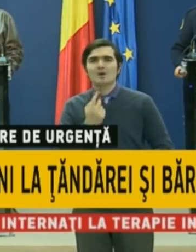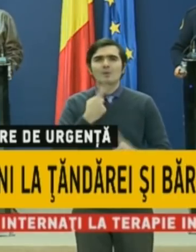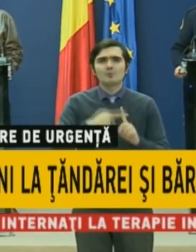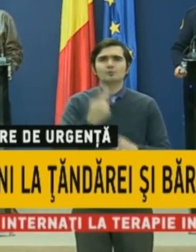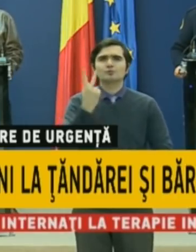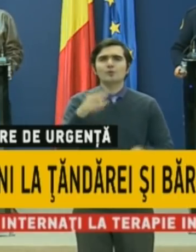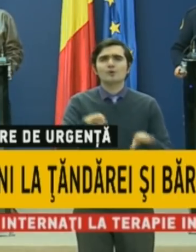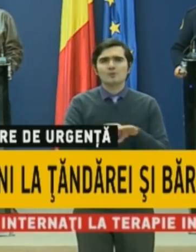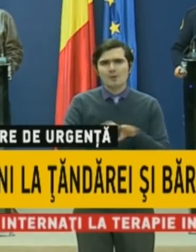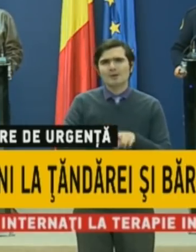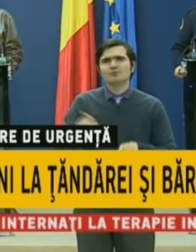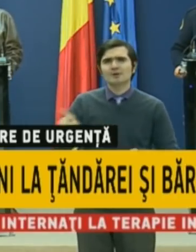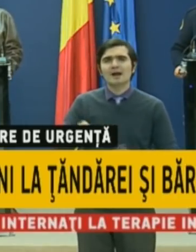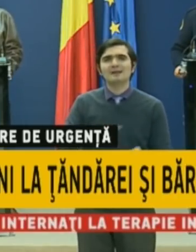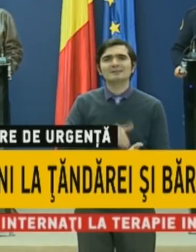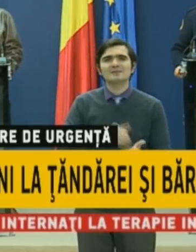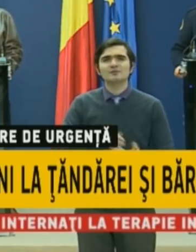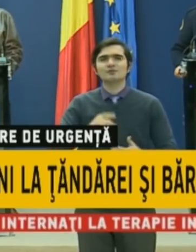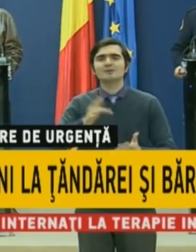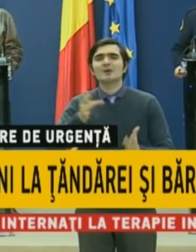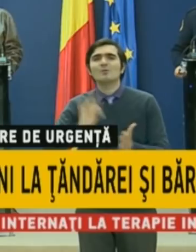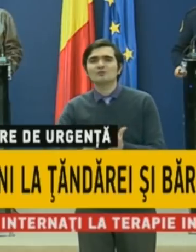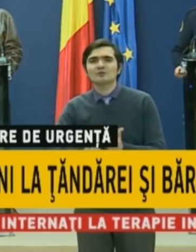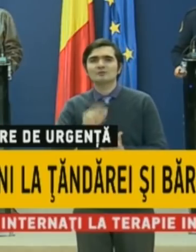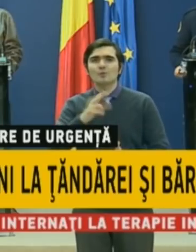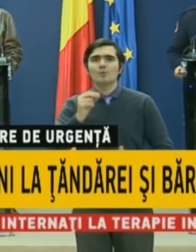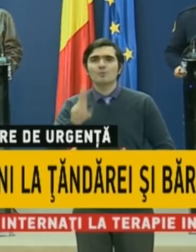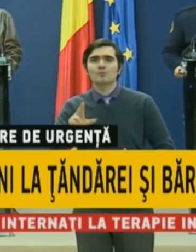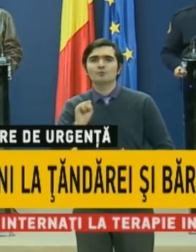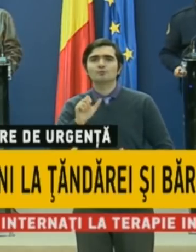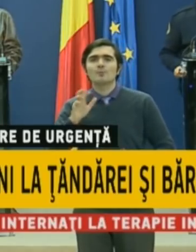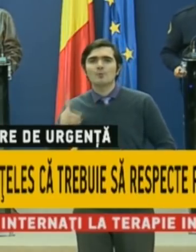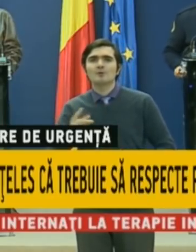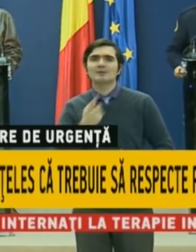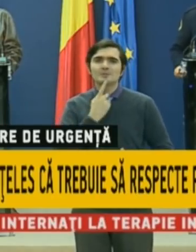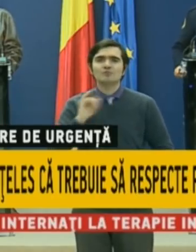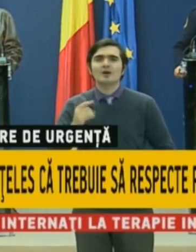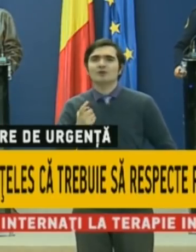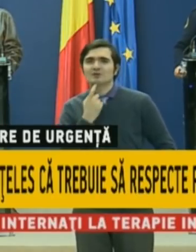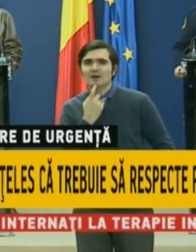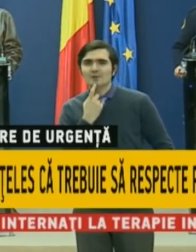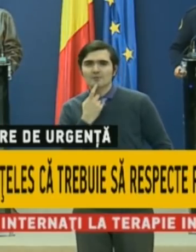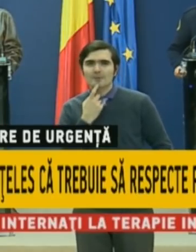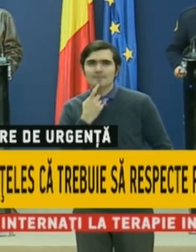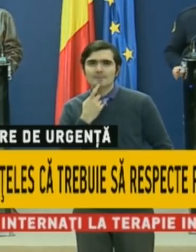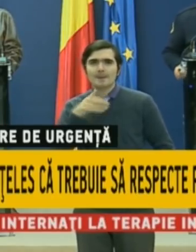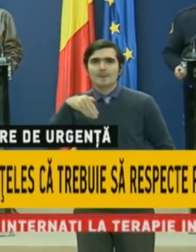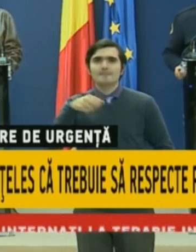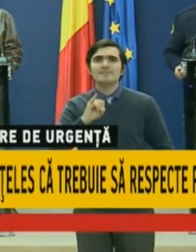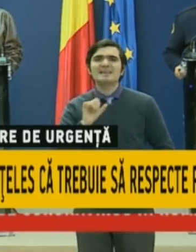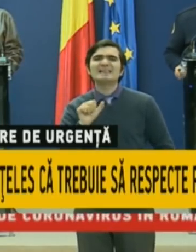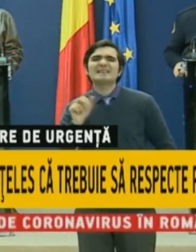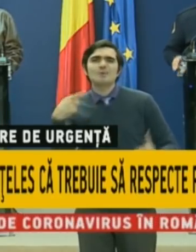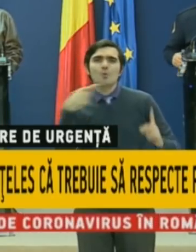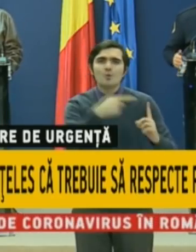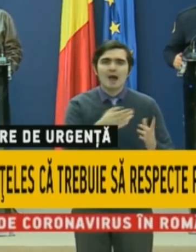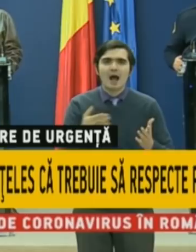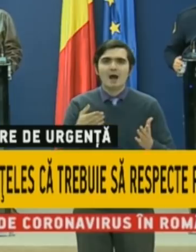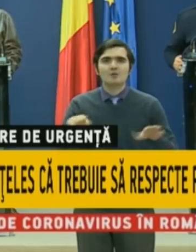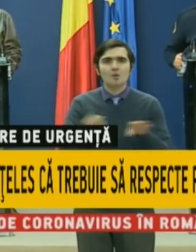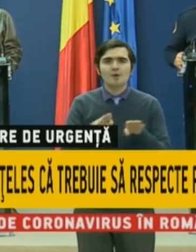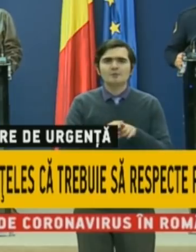doi colegi de la serviciile de urgență de la UPU Smurt Timișoara, UPU Smurt Craiova. Misiunea pe care o au colegii este